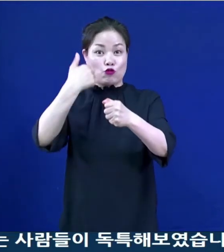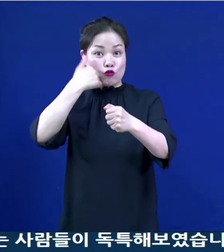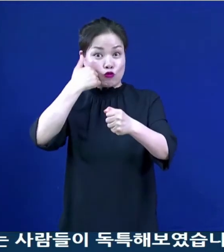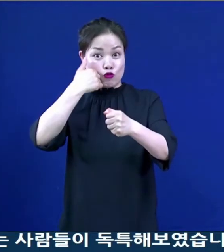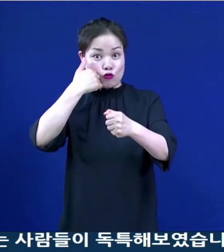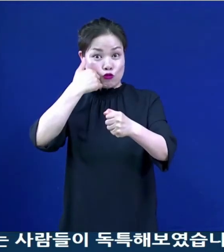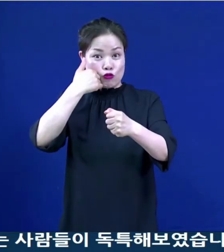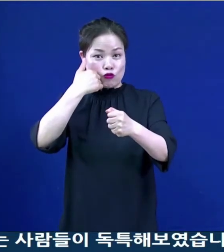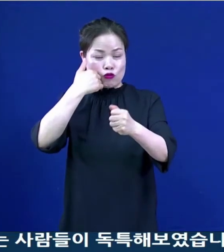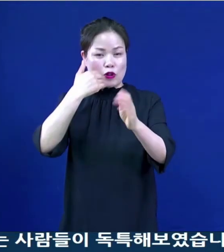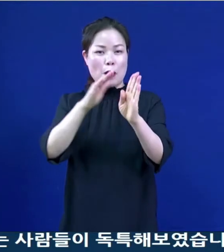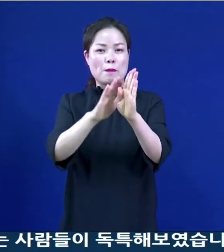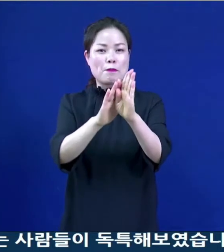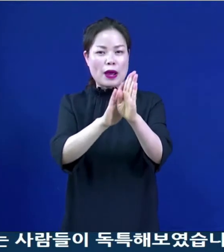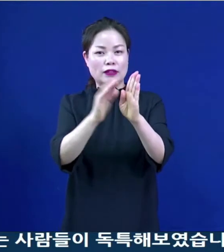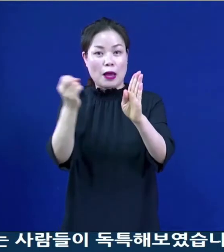누가?